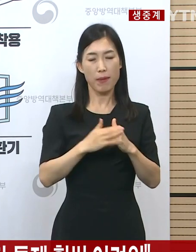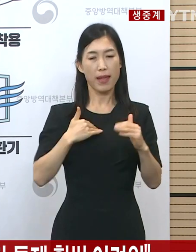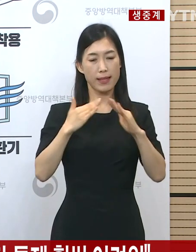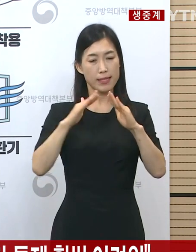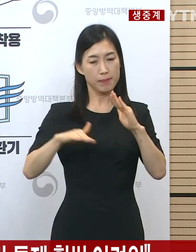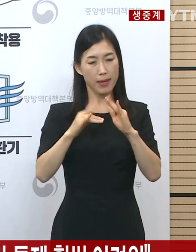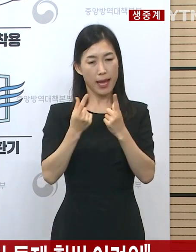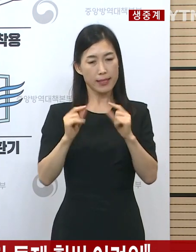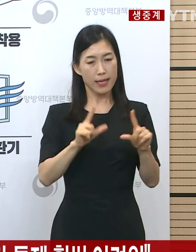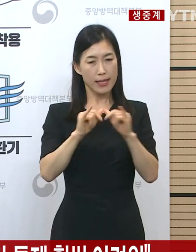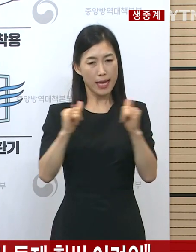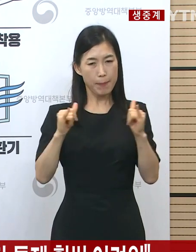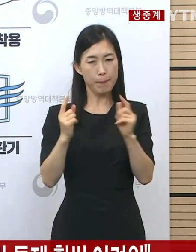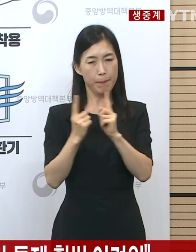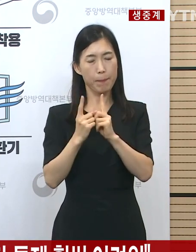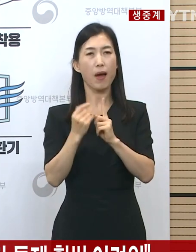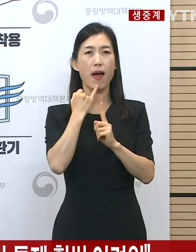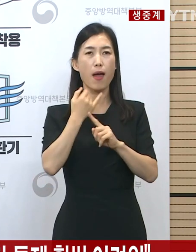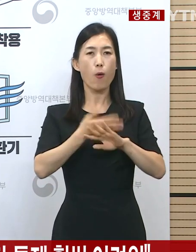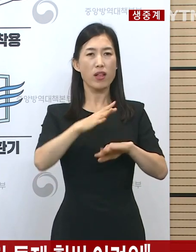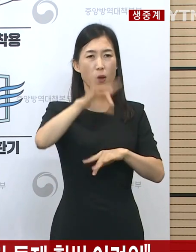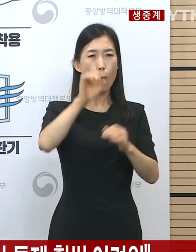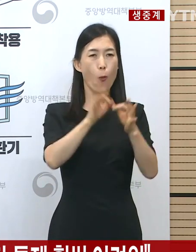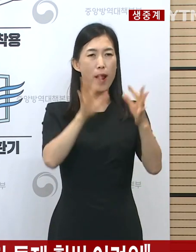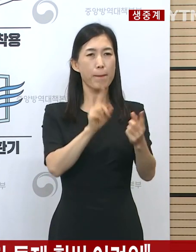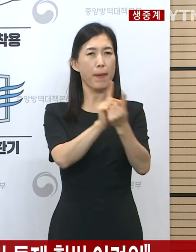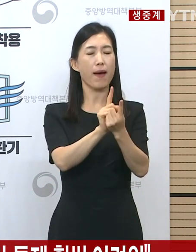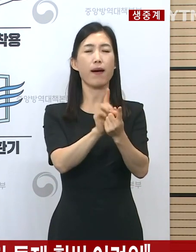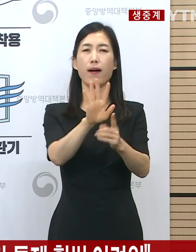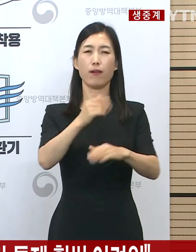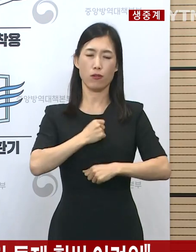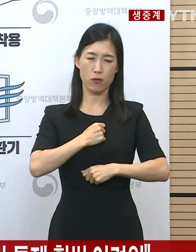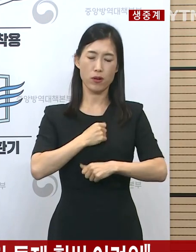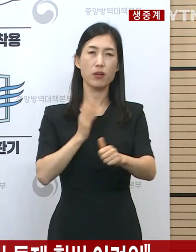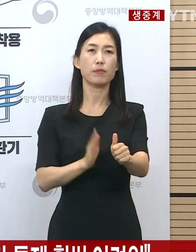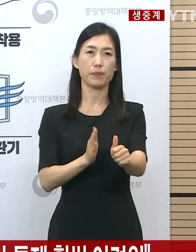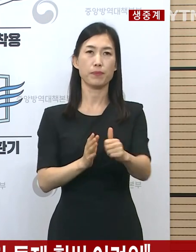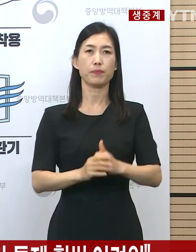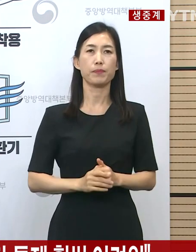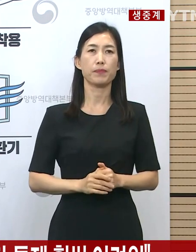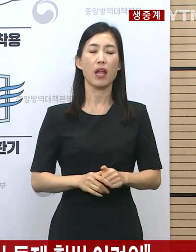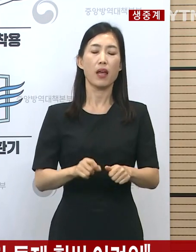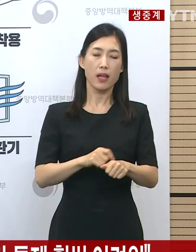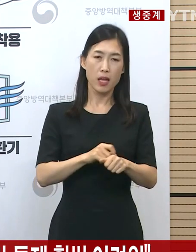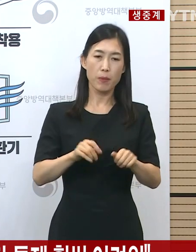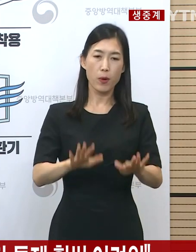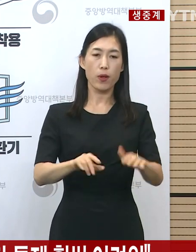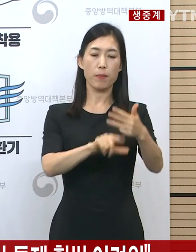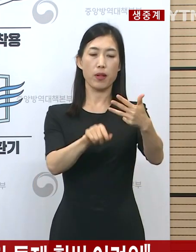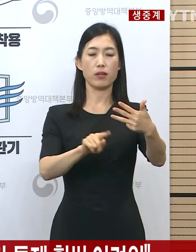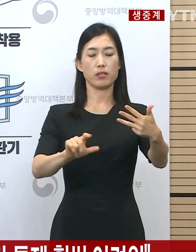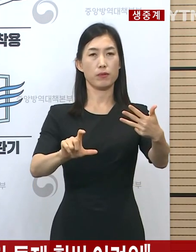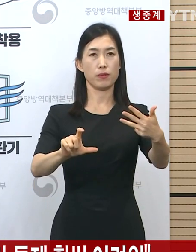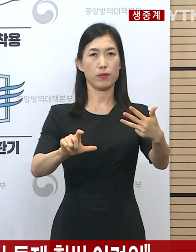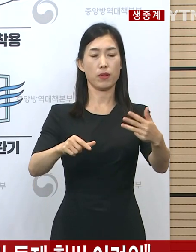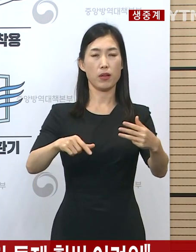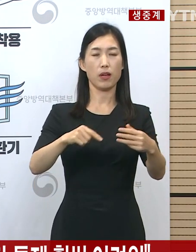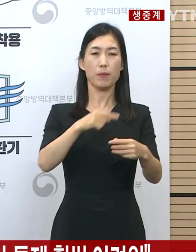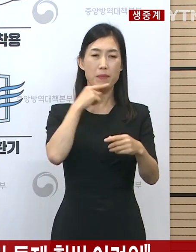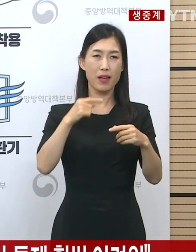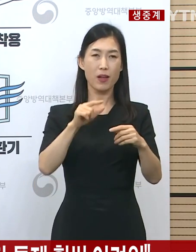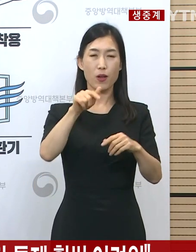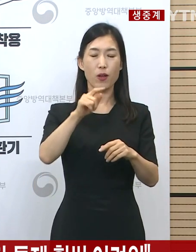자제해 주실 것을 당부를 드립니다. 특히 이번 광복절 연휴에 만남, 이동, 집회